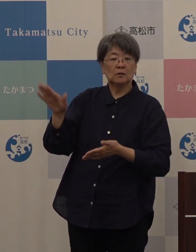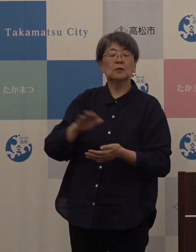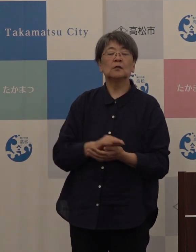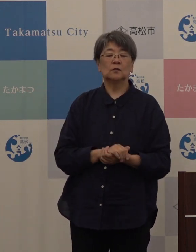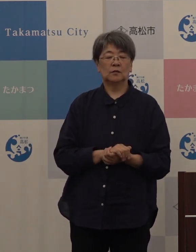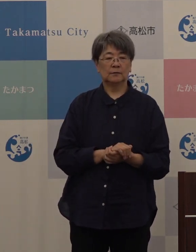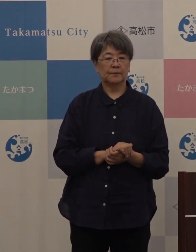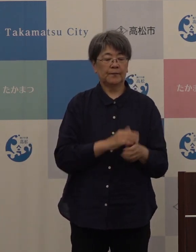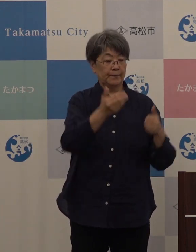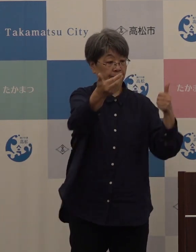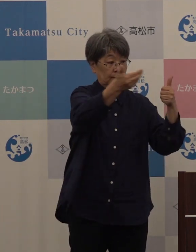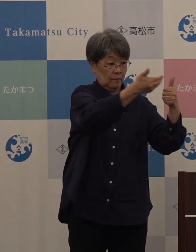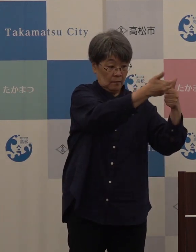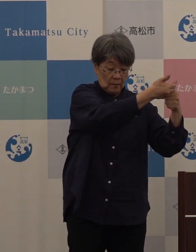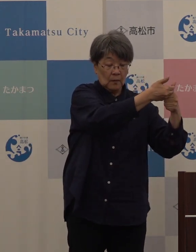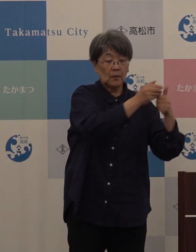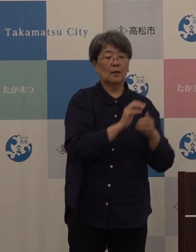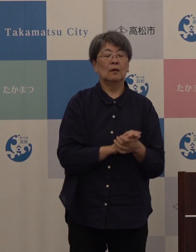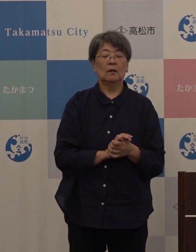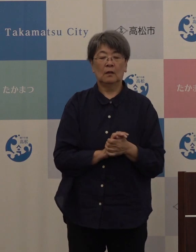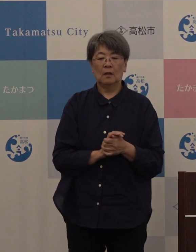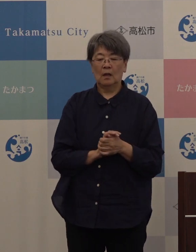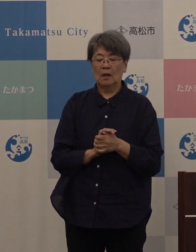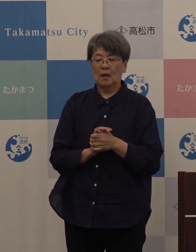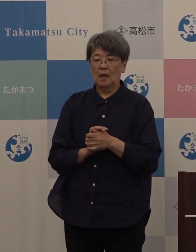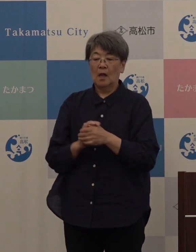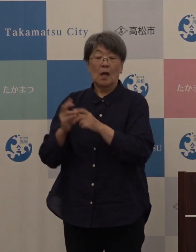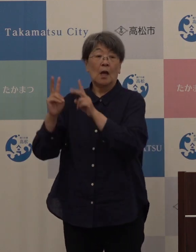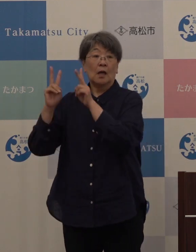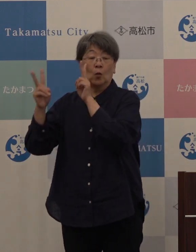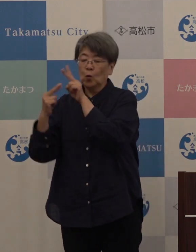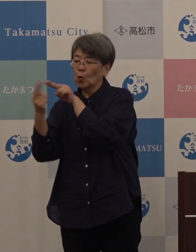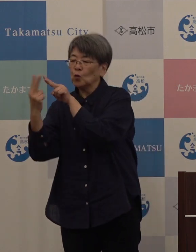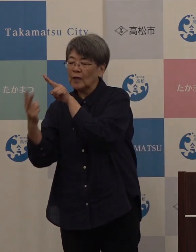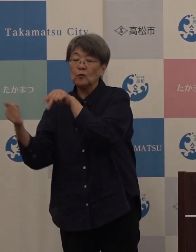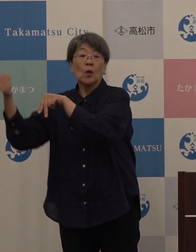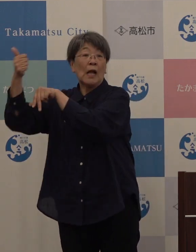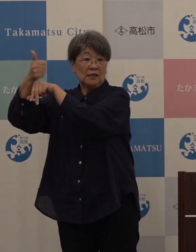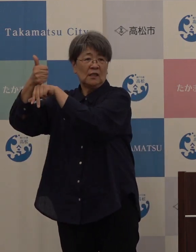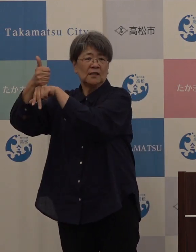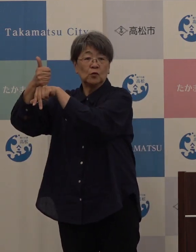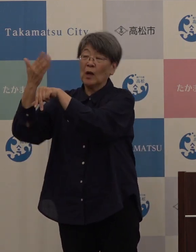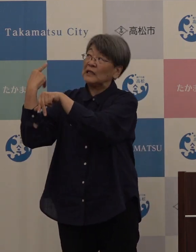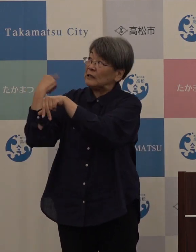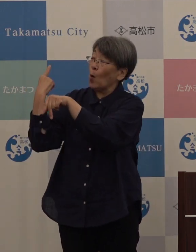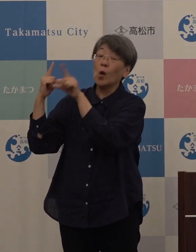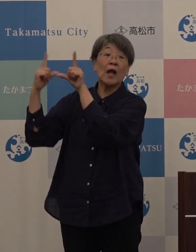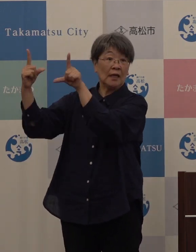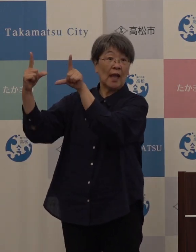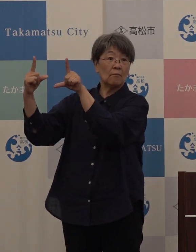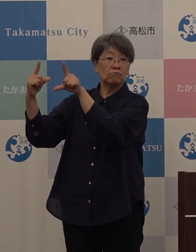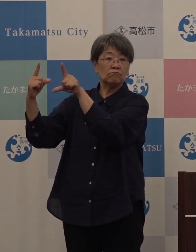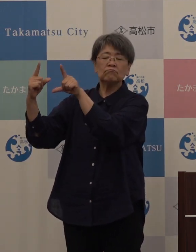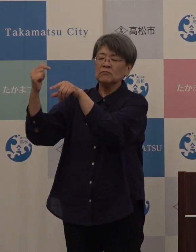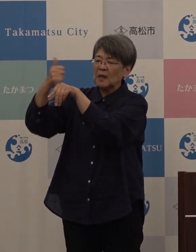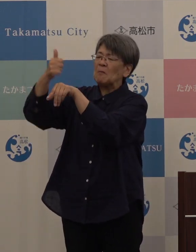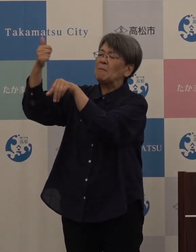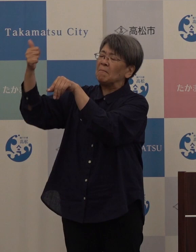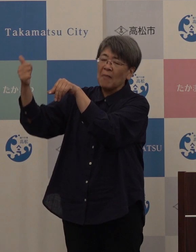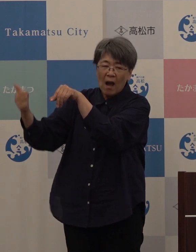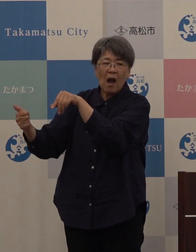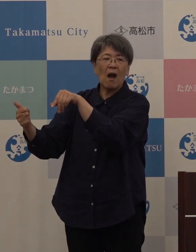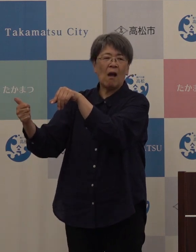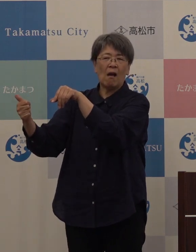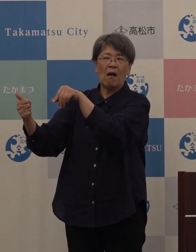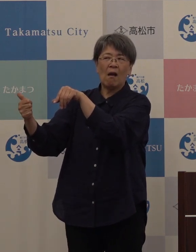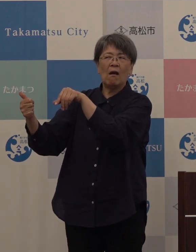まあ、会見の中でですね、真鍋市長が G の意向を表明されております。市長として